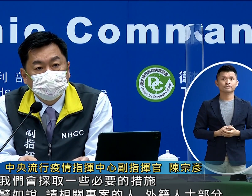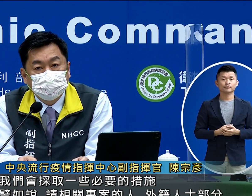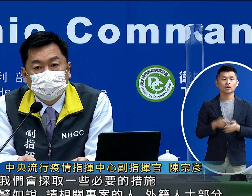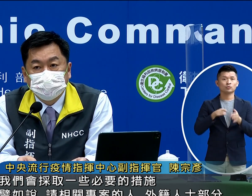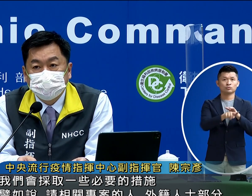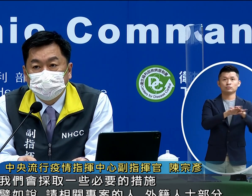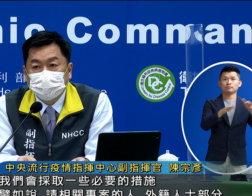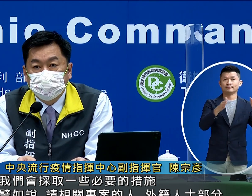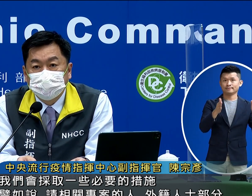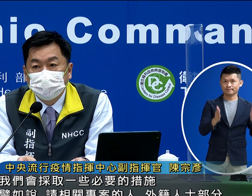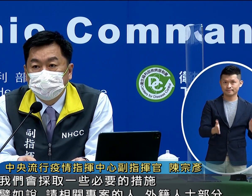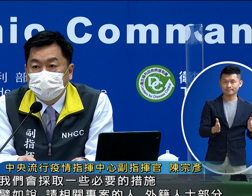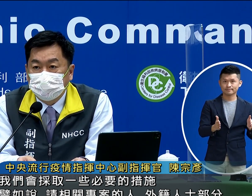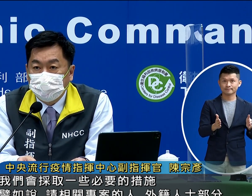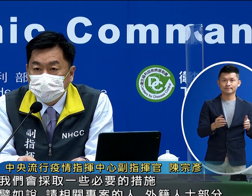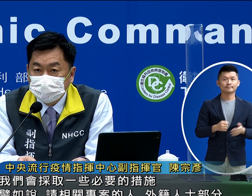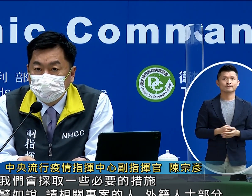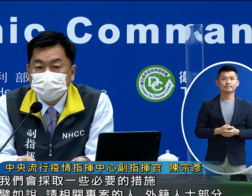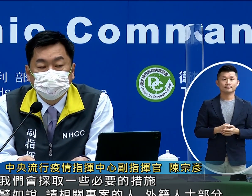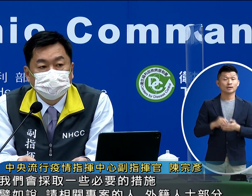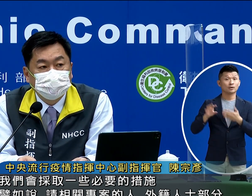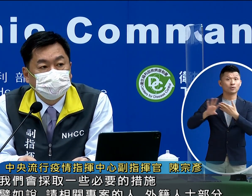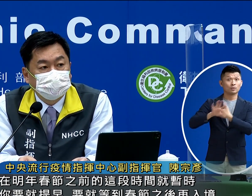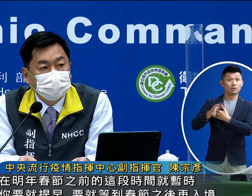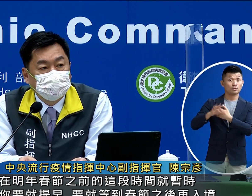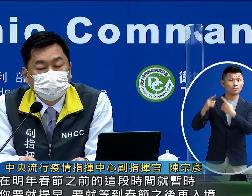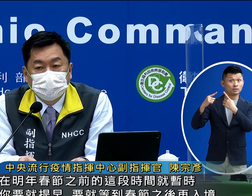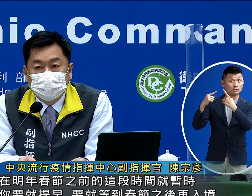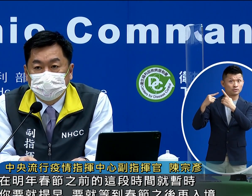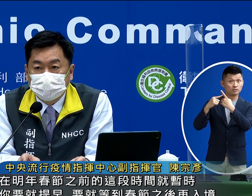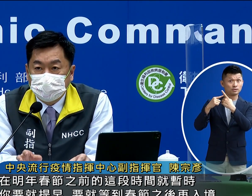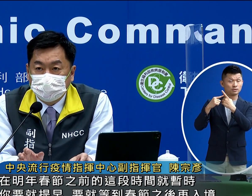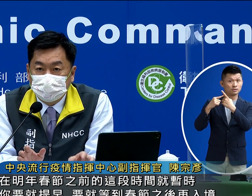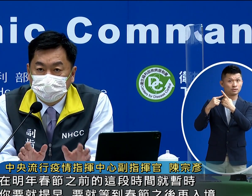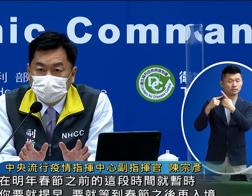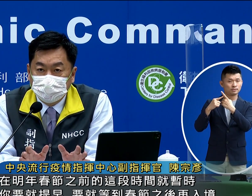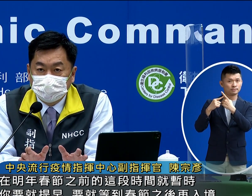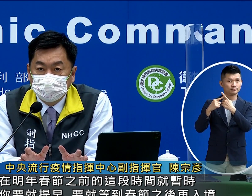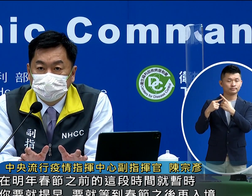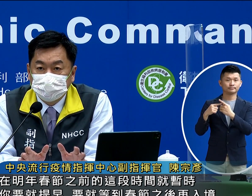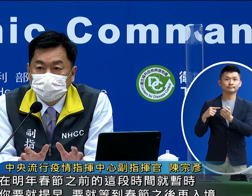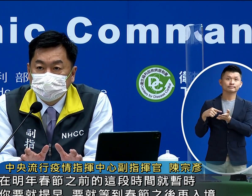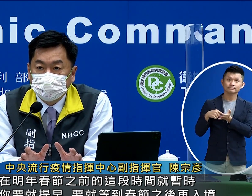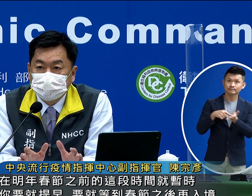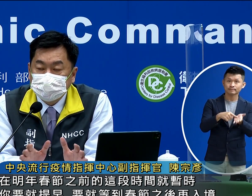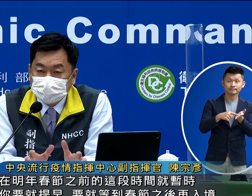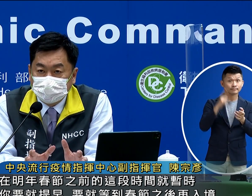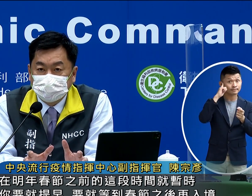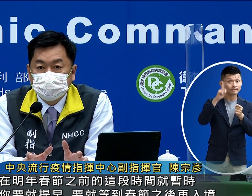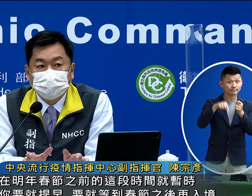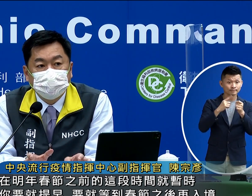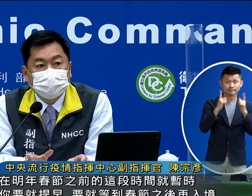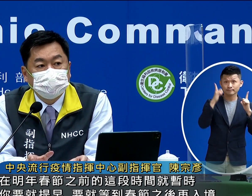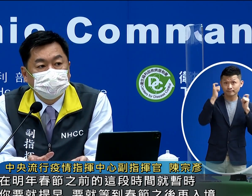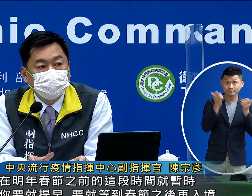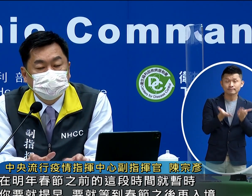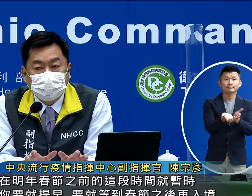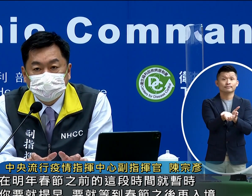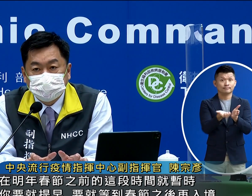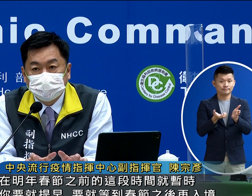的这个人，外籍人士的部分，在明年春节之前的这段时间，就暂时